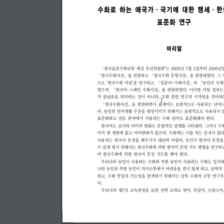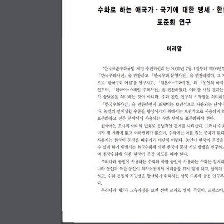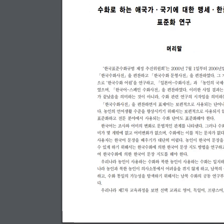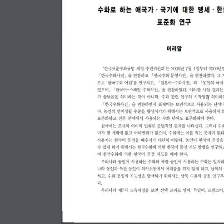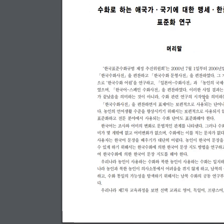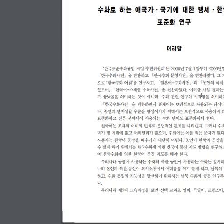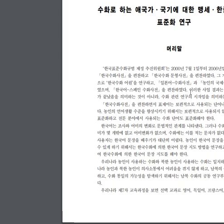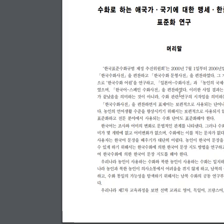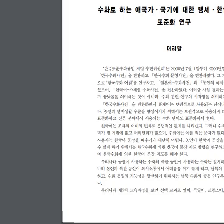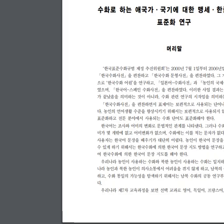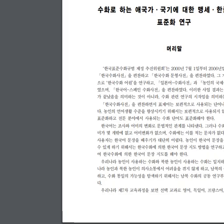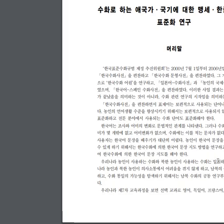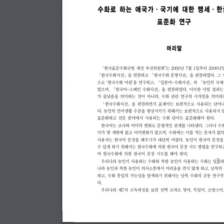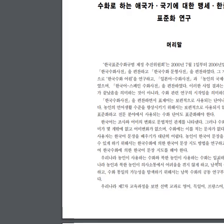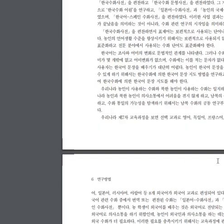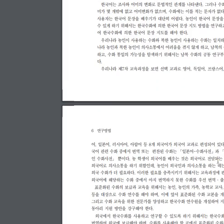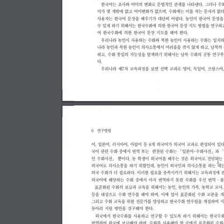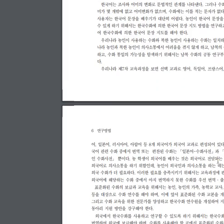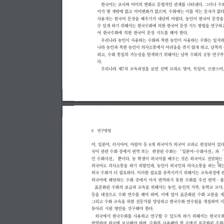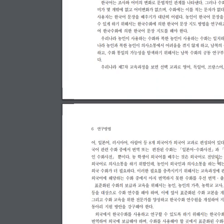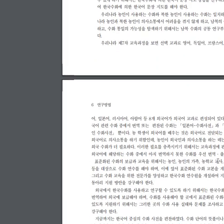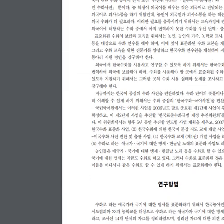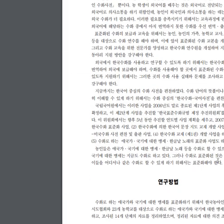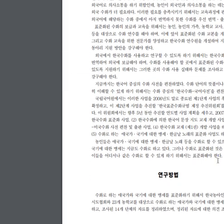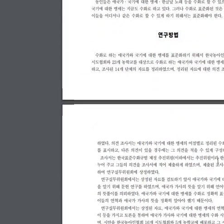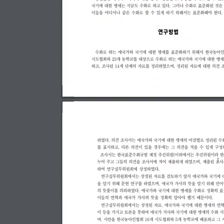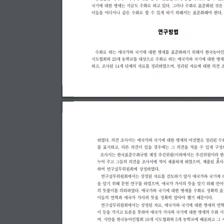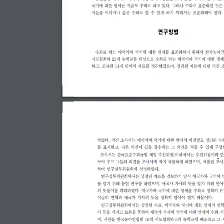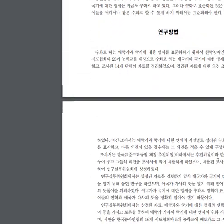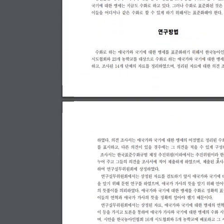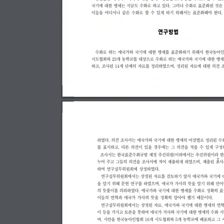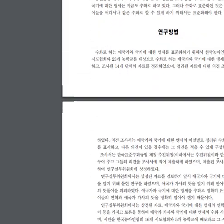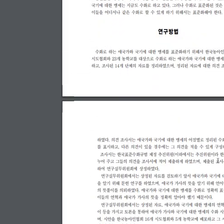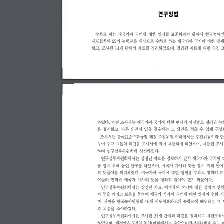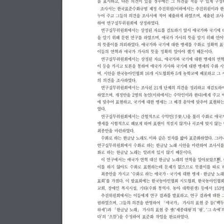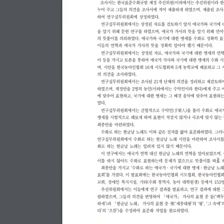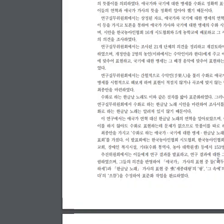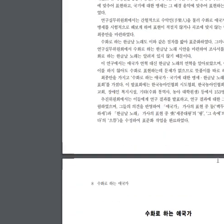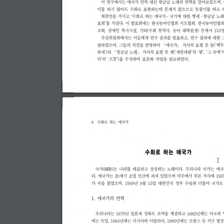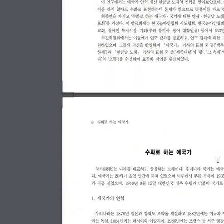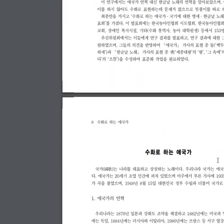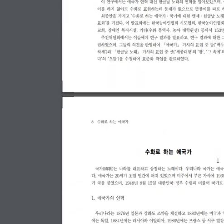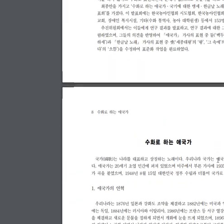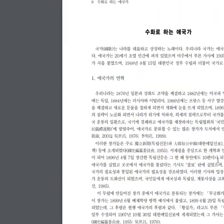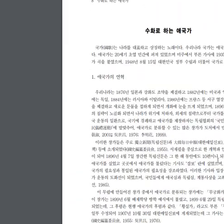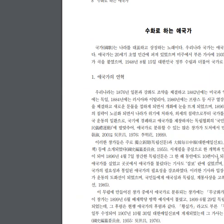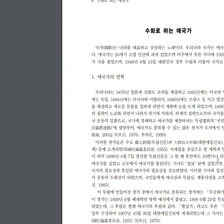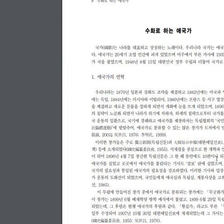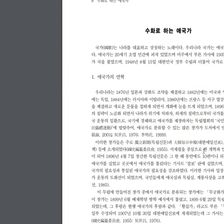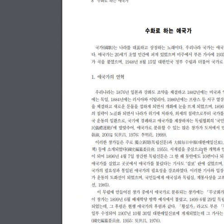인사물이고 왜 이렇게 그 한국어 애국가